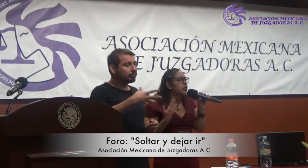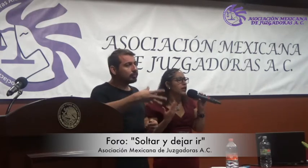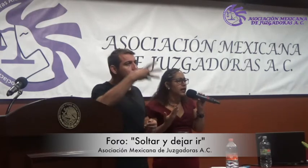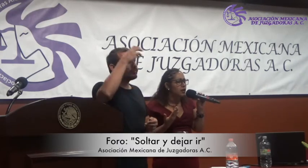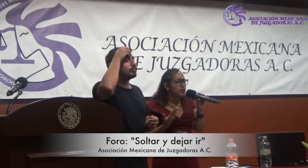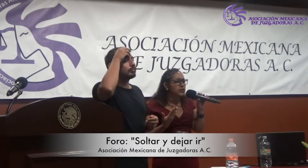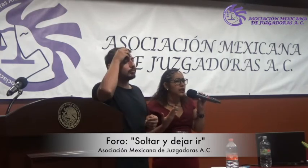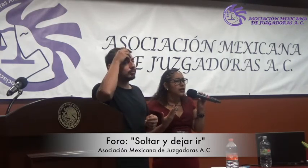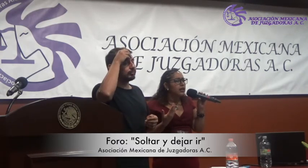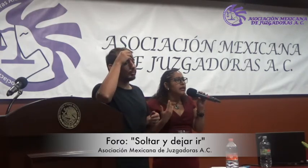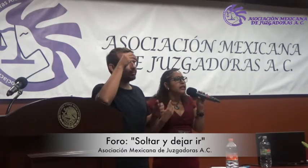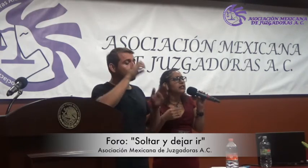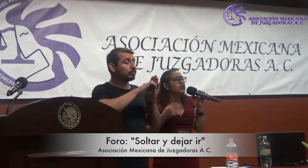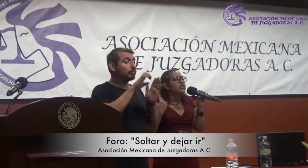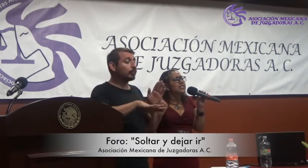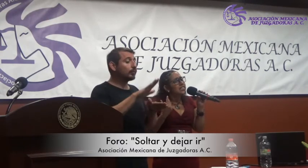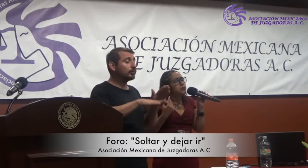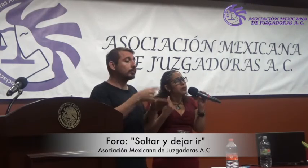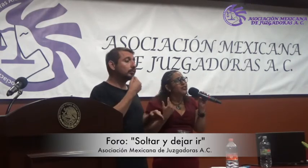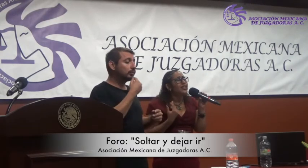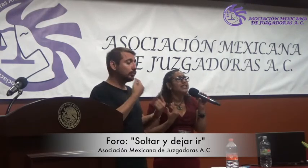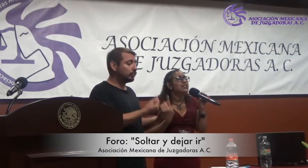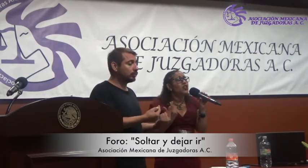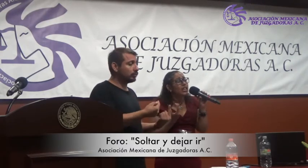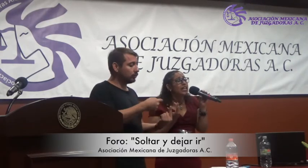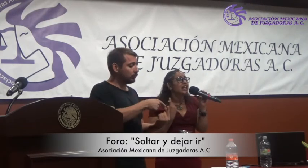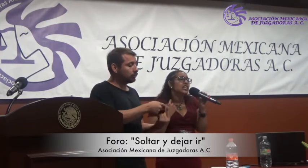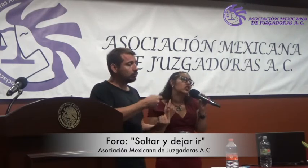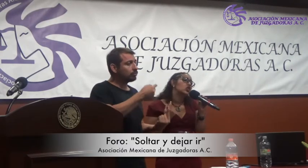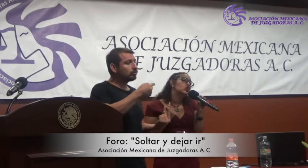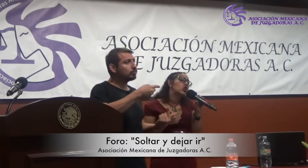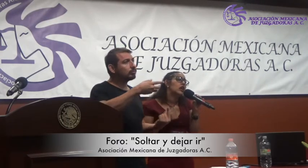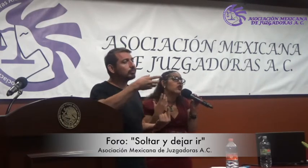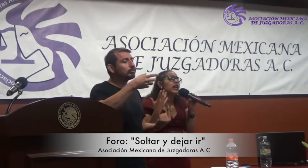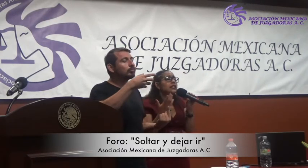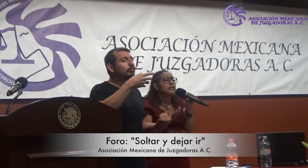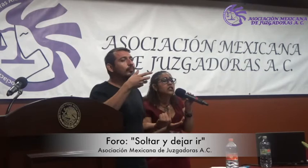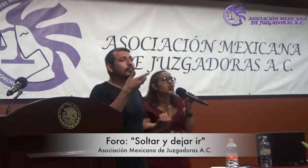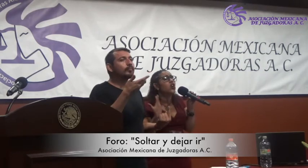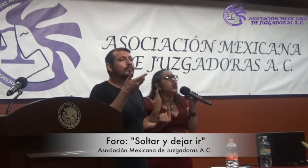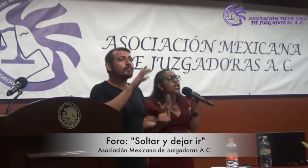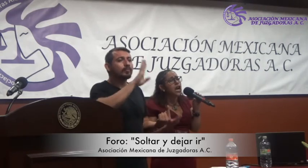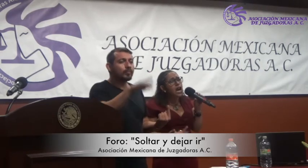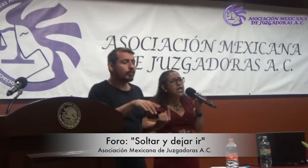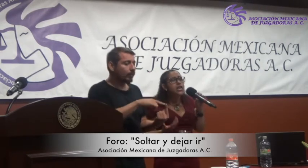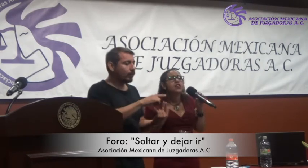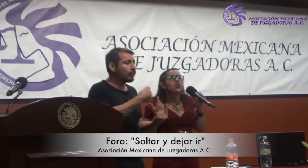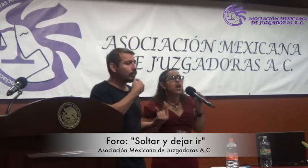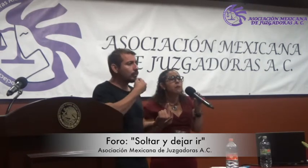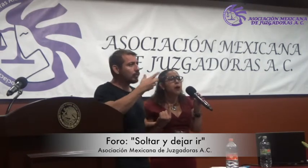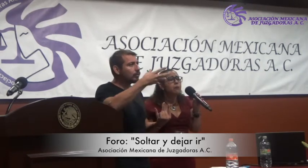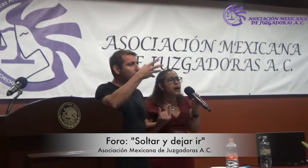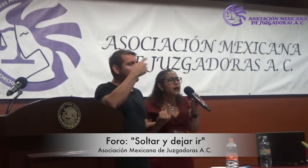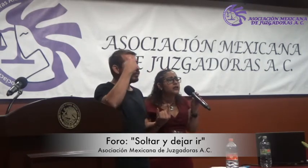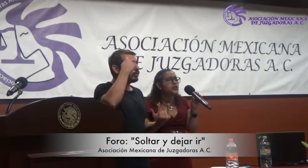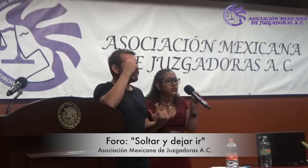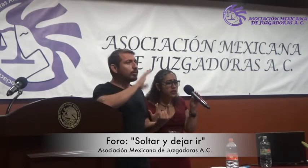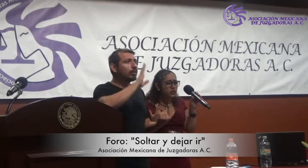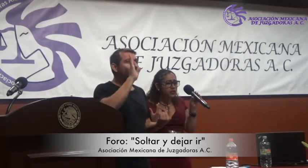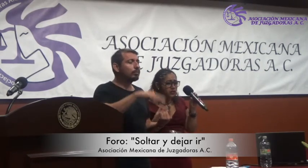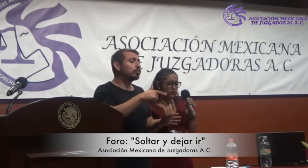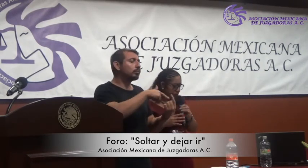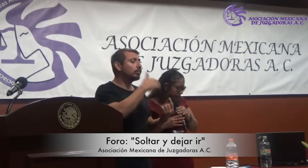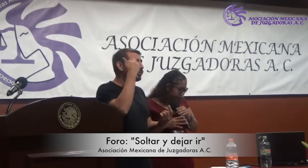una persona que ya no está. Y entonces esas personas lo que quieren es consuelo y atención y cariño y